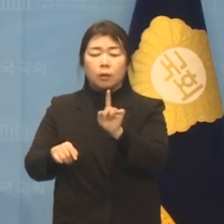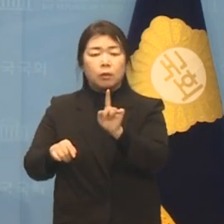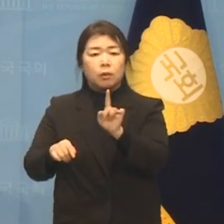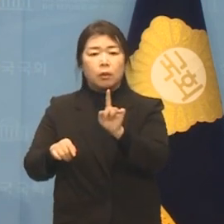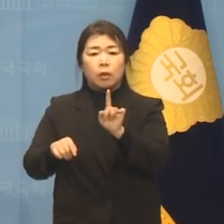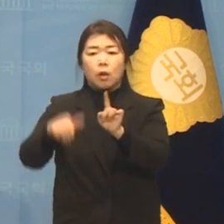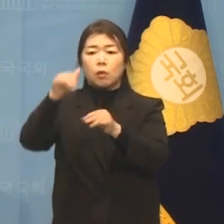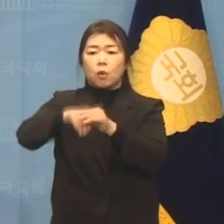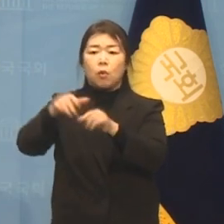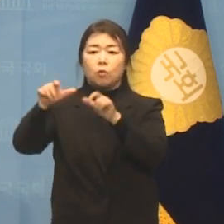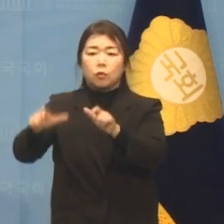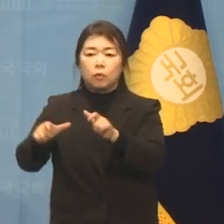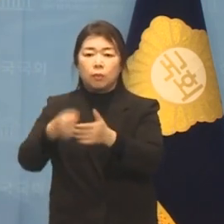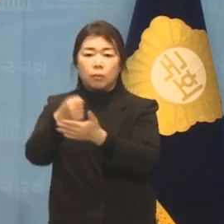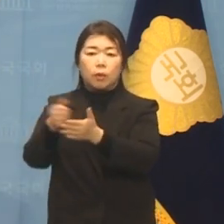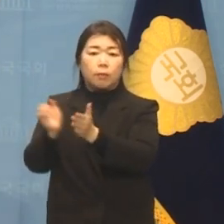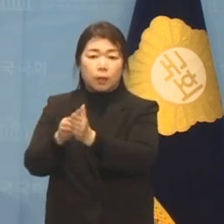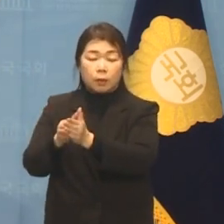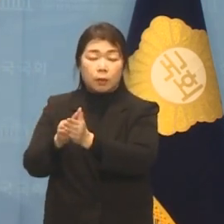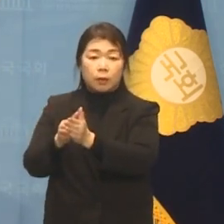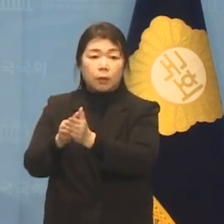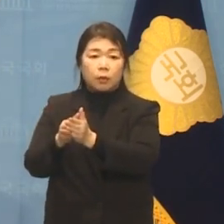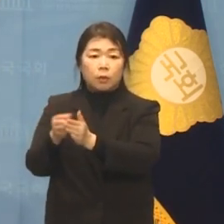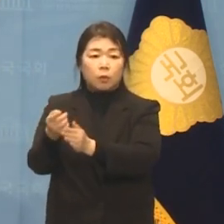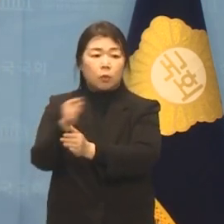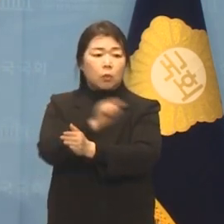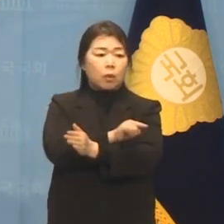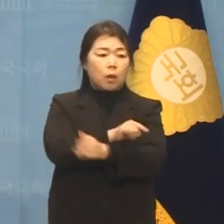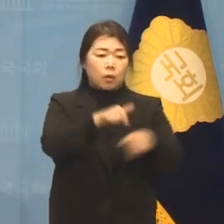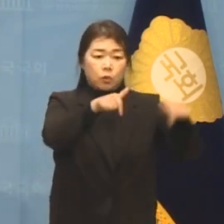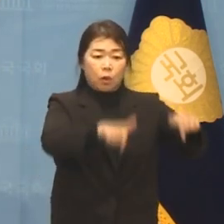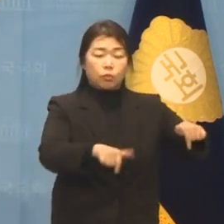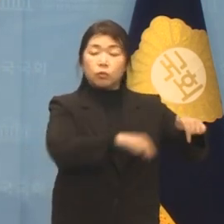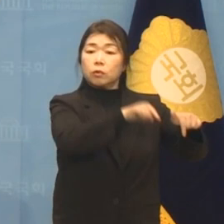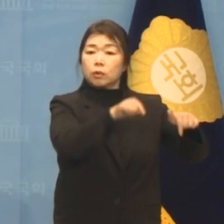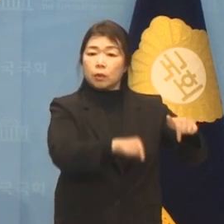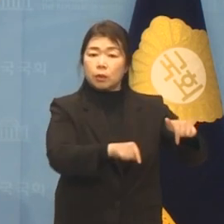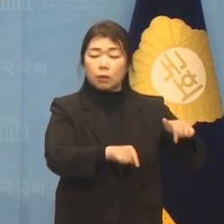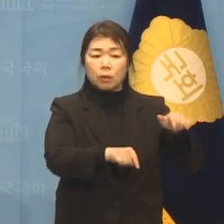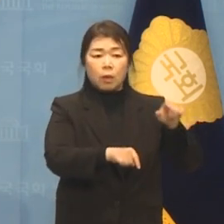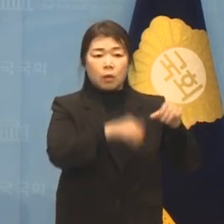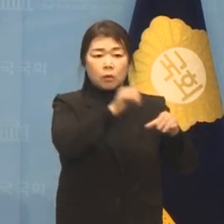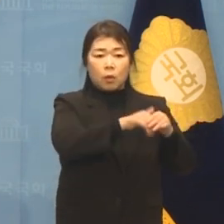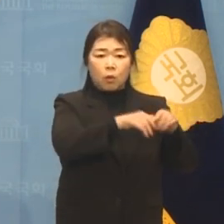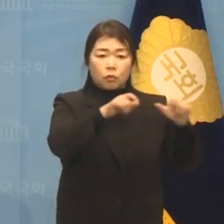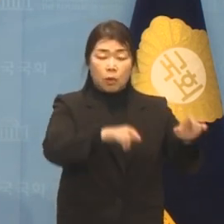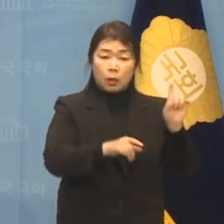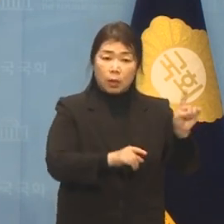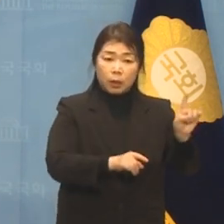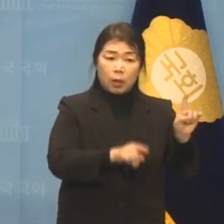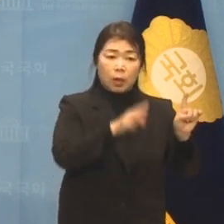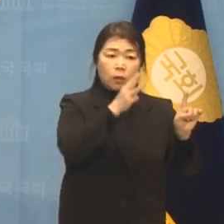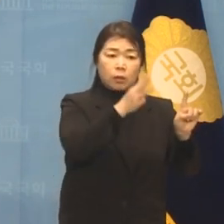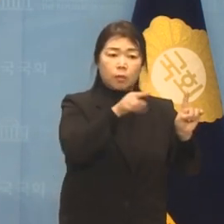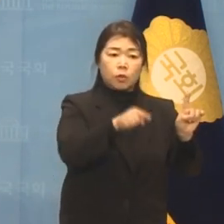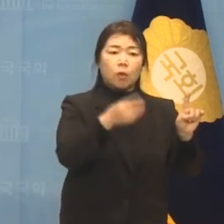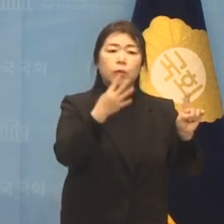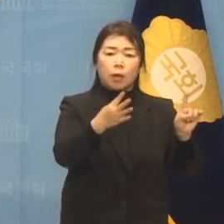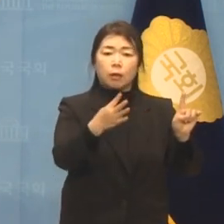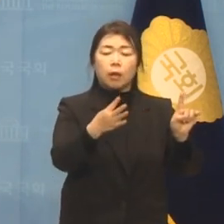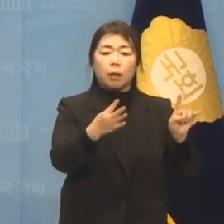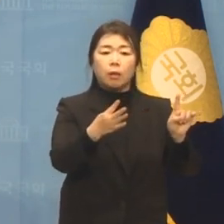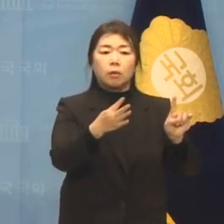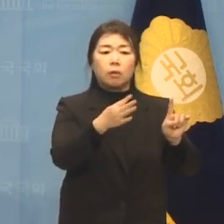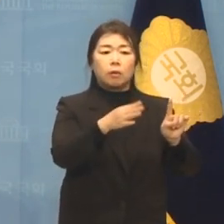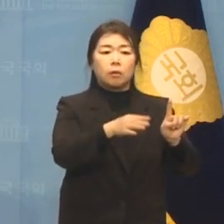1개 선거구가 배정된 반면에 서북권은 1개 선거구에 3.4개의